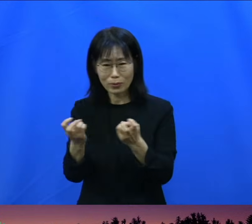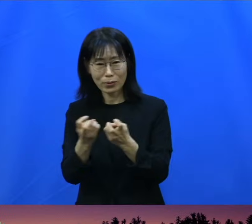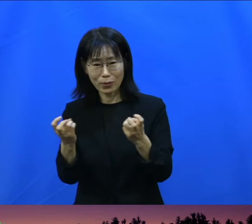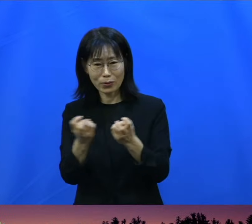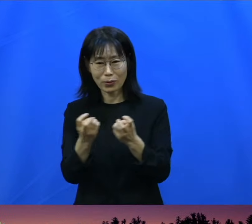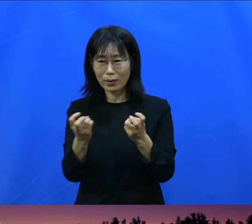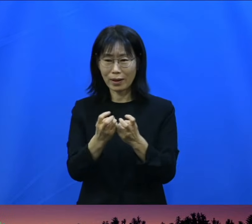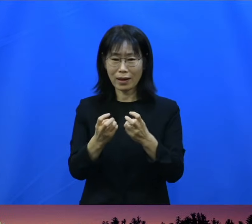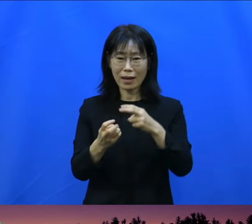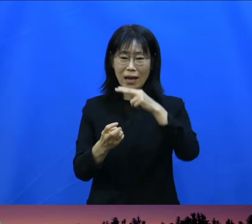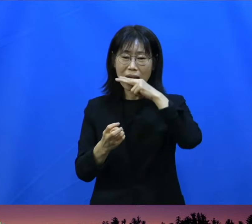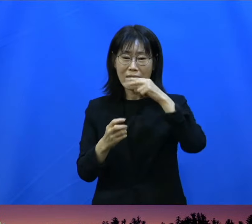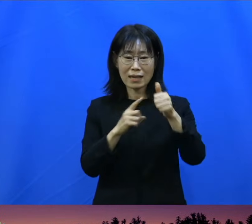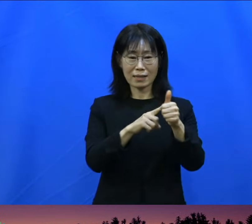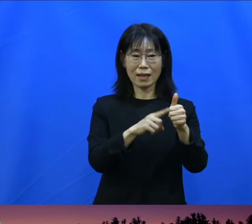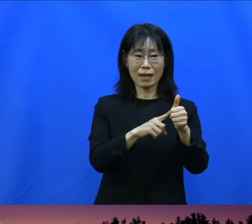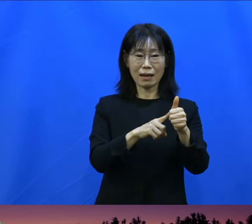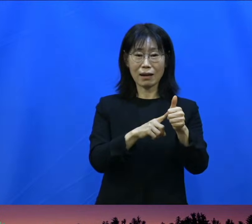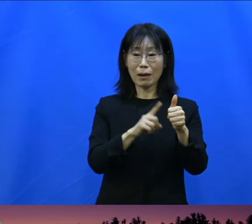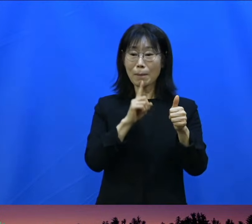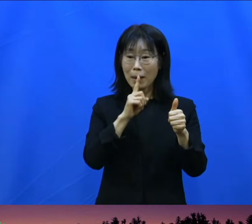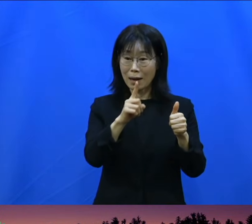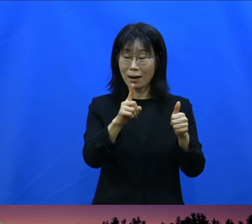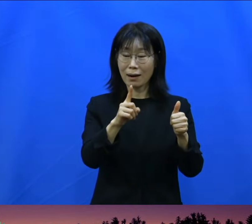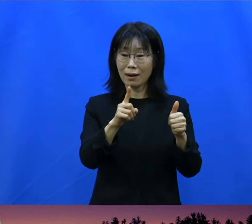망했다가 정확한 거예요.